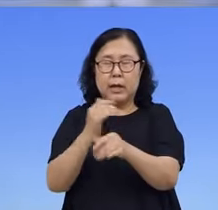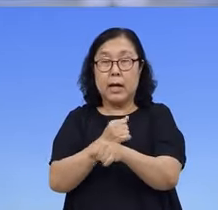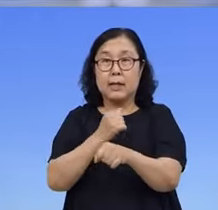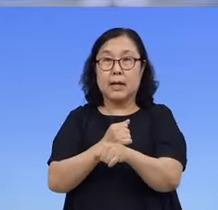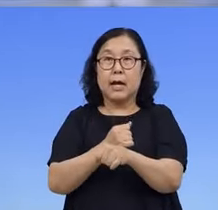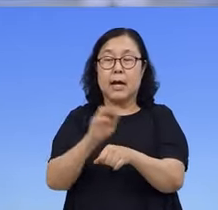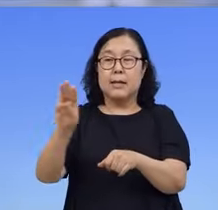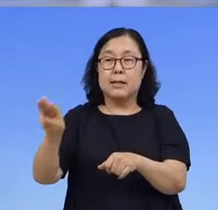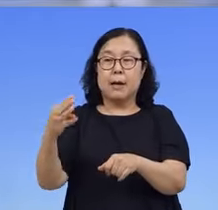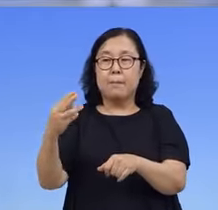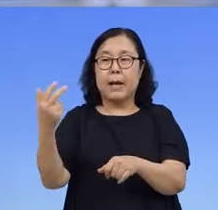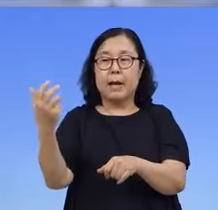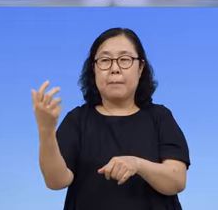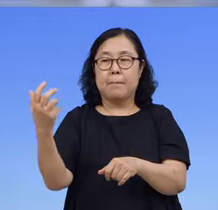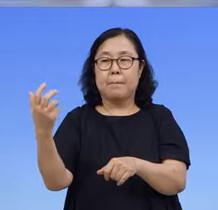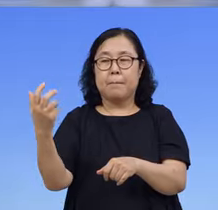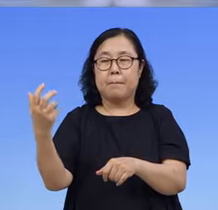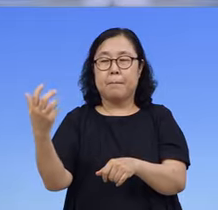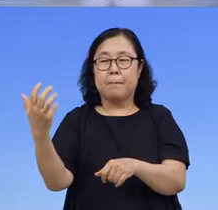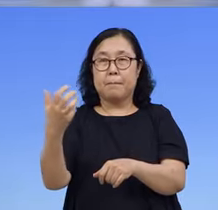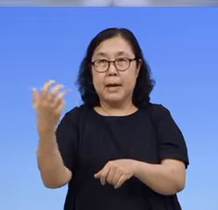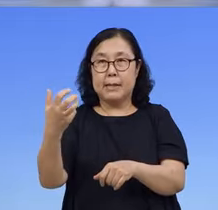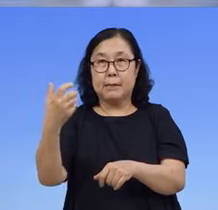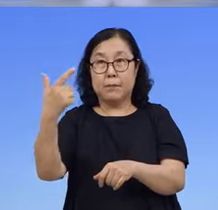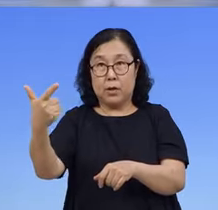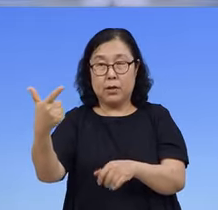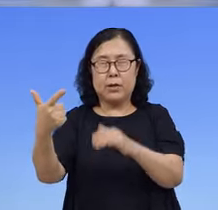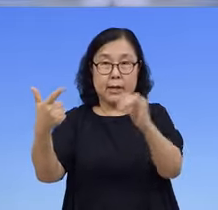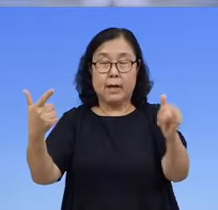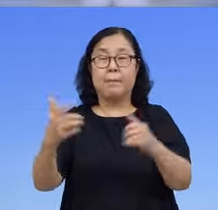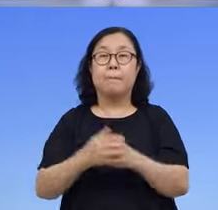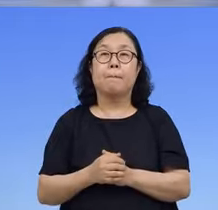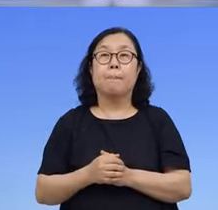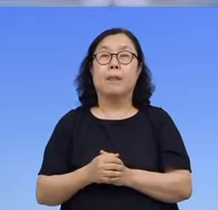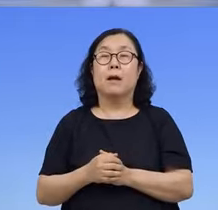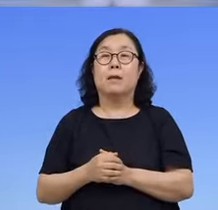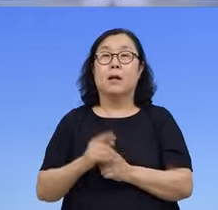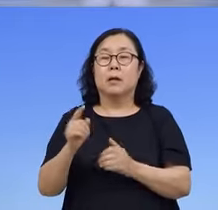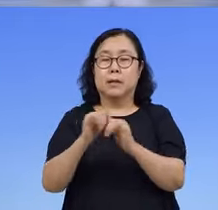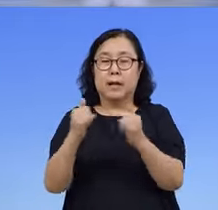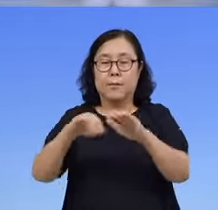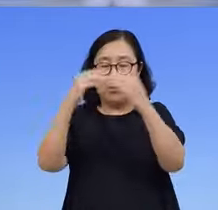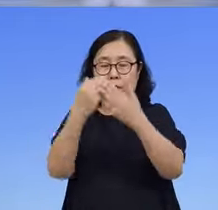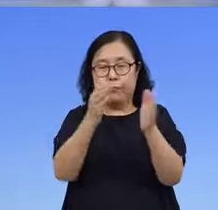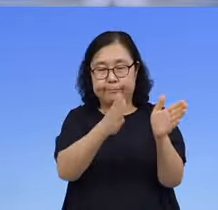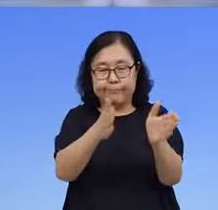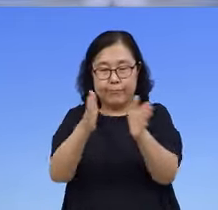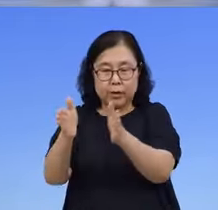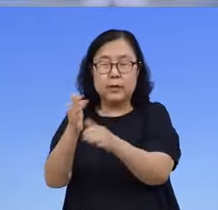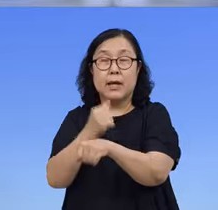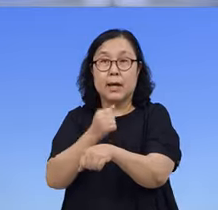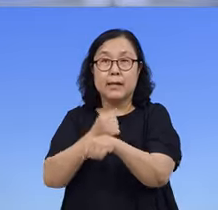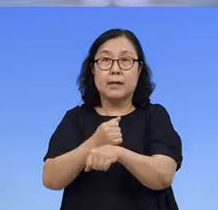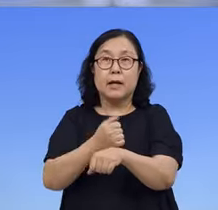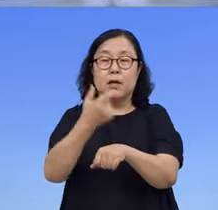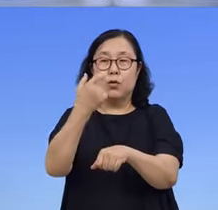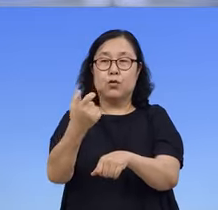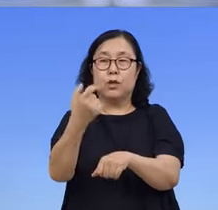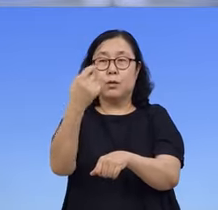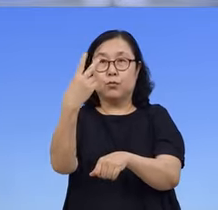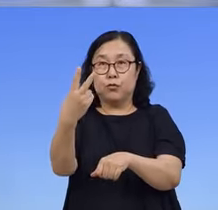추스리고 났더니 한 386분이 되세요. 그래서 이제 그분들과 더불어 잘 정리를 해서 지금